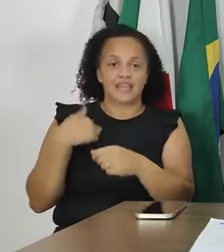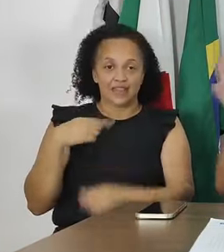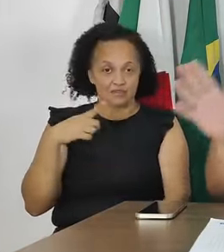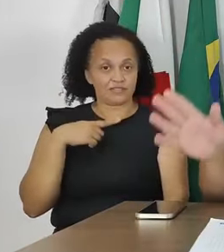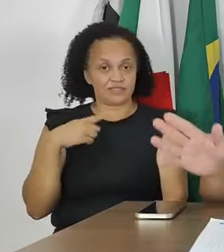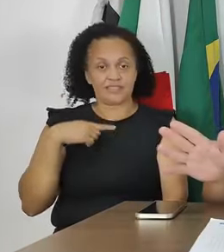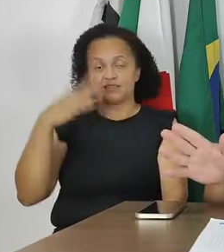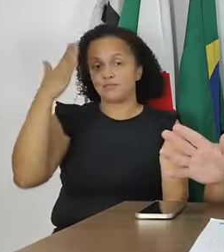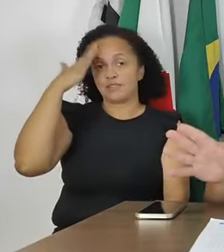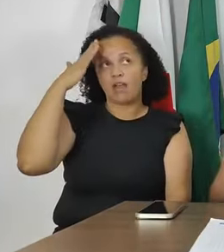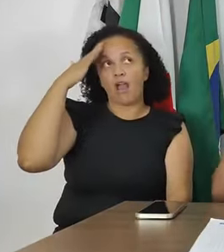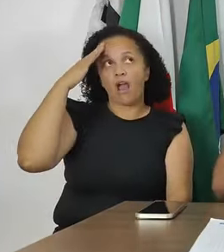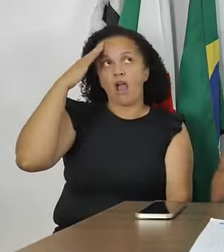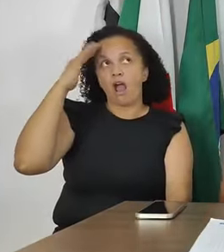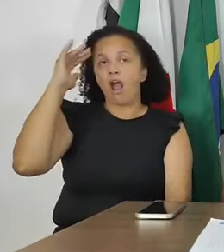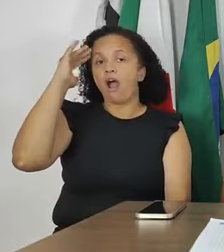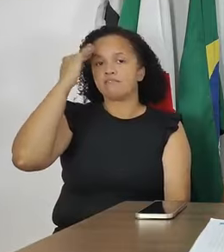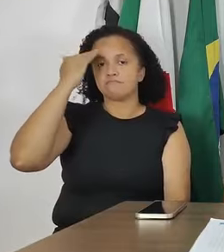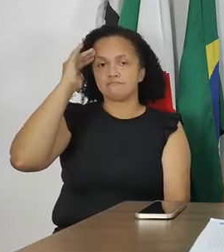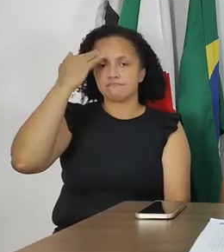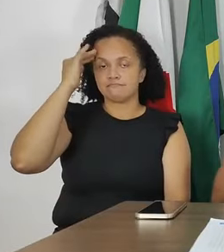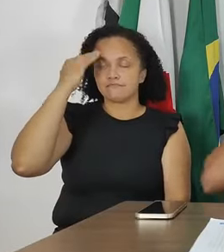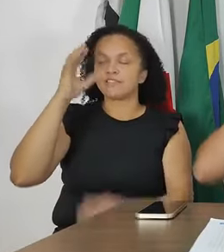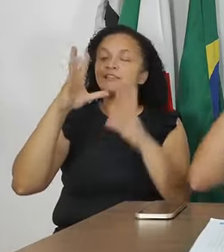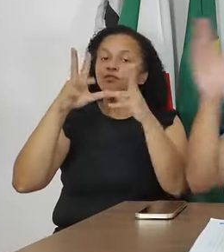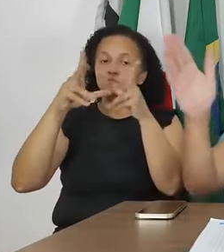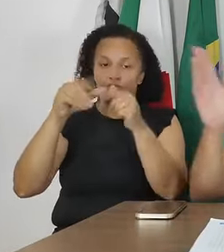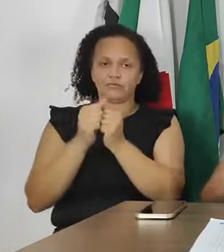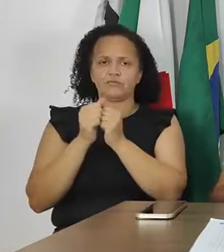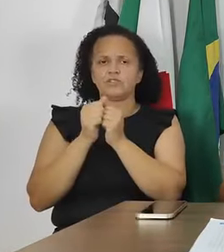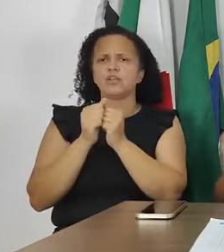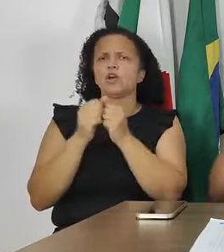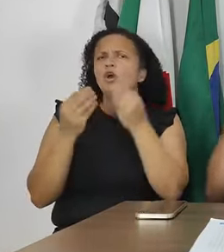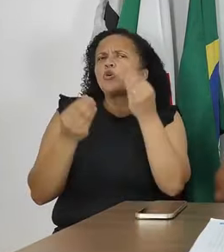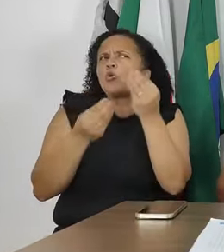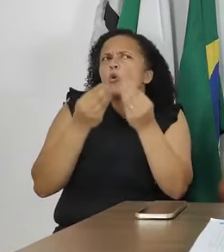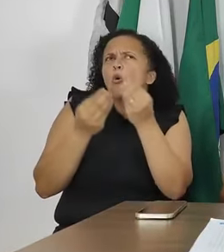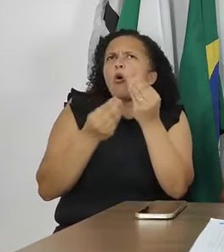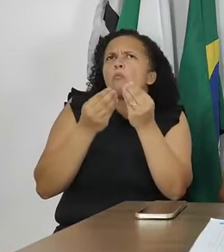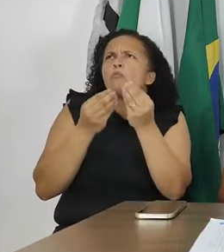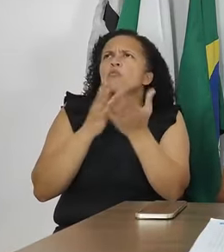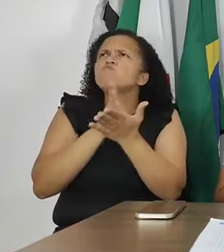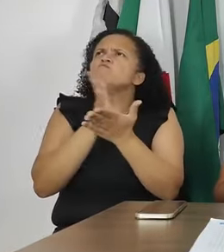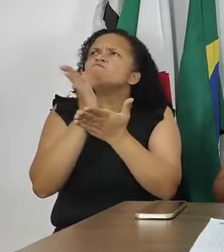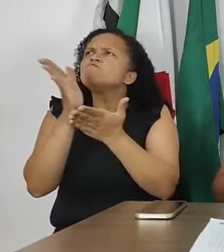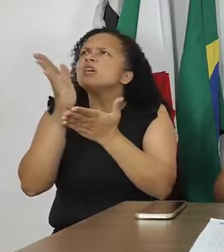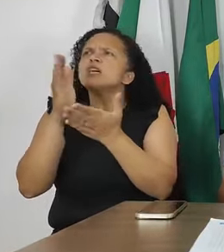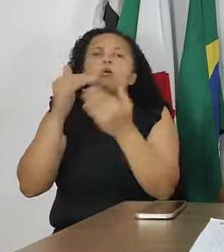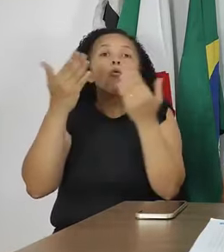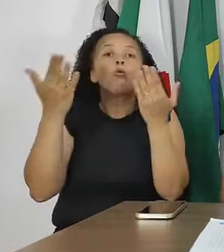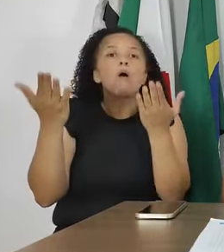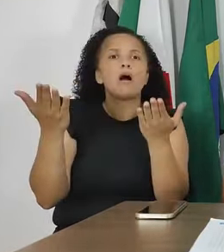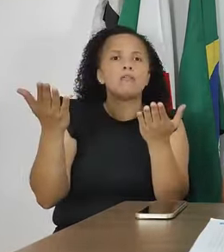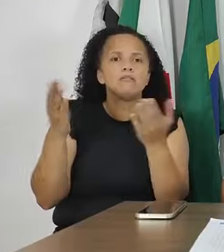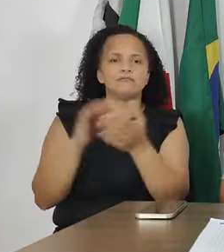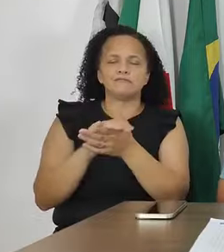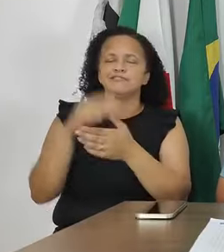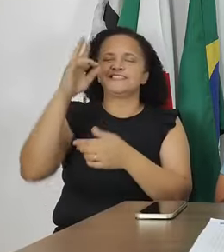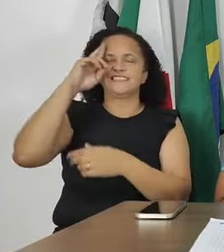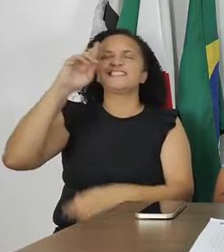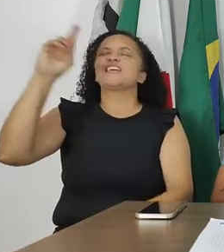e discernimento sobre esses planos. Que caminho que eu vou andar? Senhor, Tu és o meu amigo. Sabe aquele amigo para todas